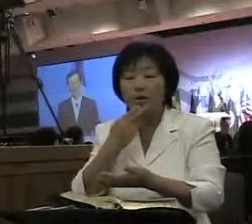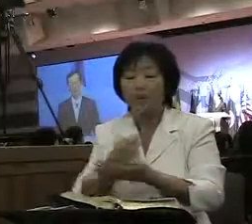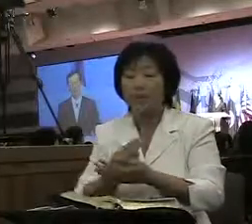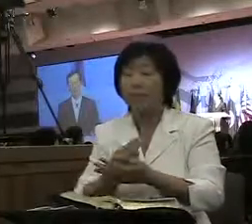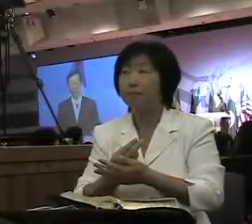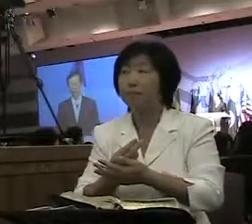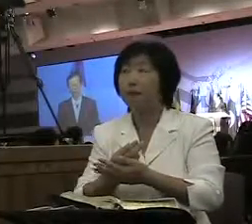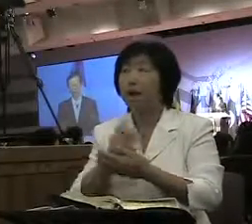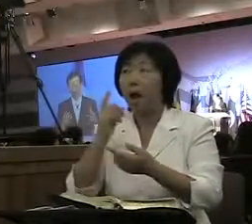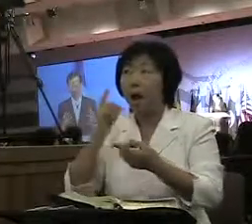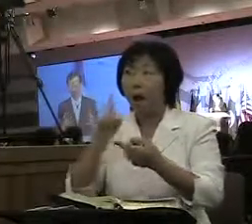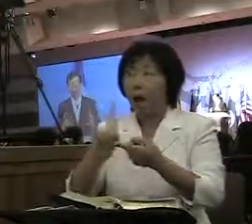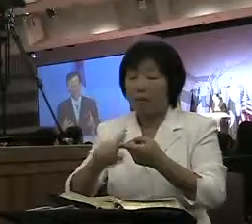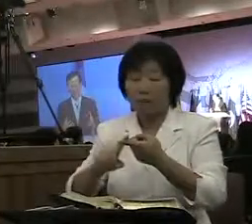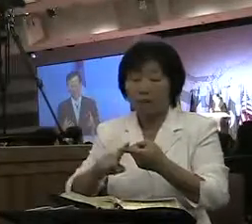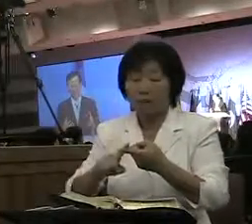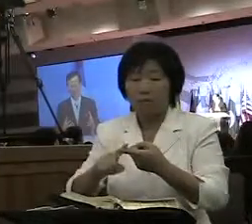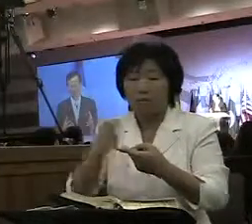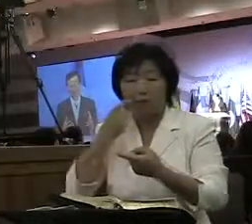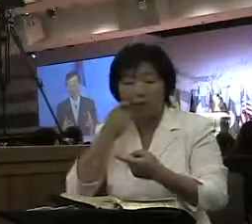월디네스가 합당치 못한 내 모습,